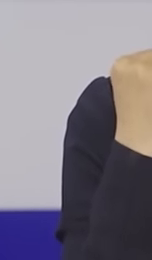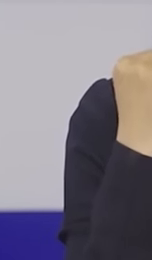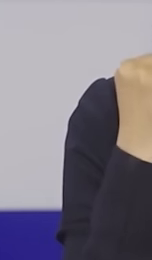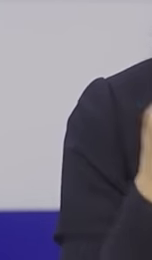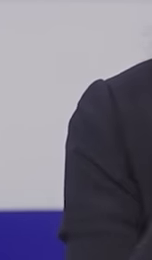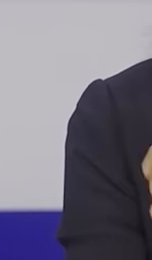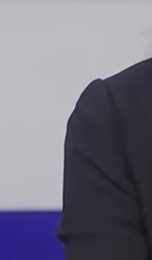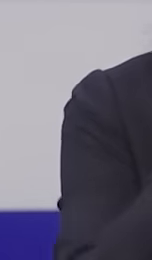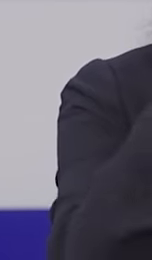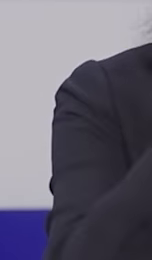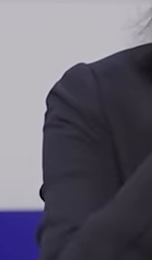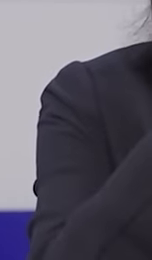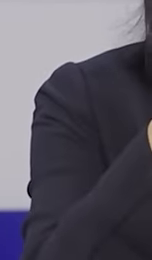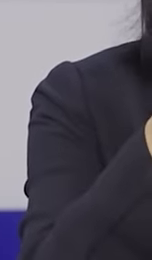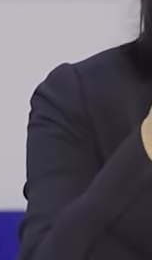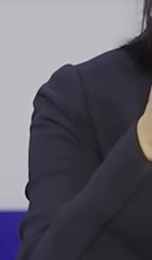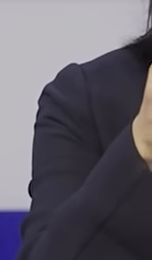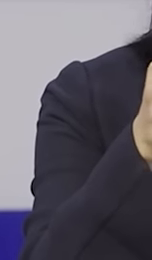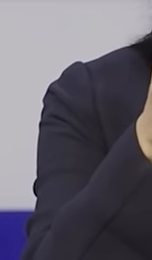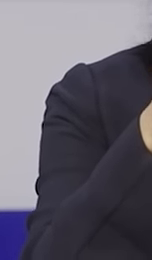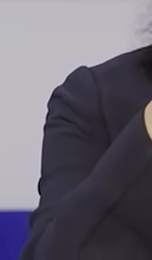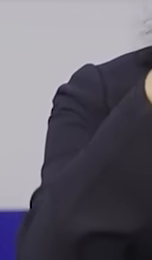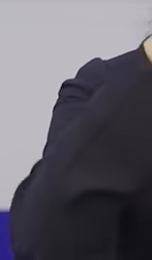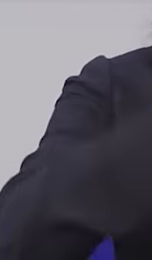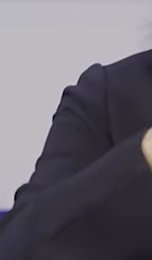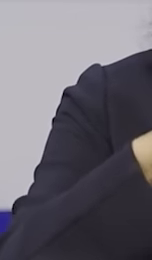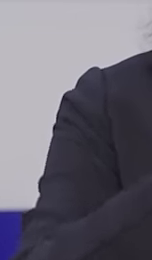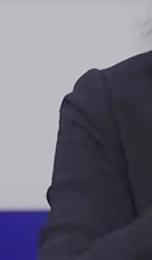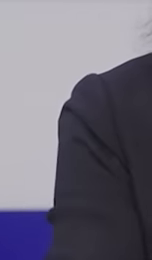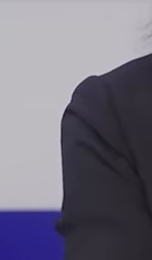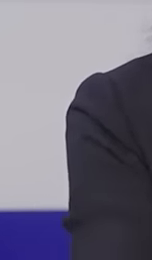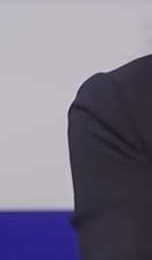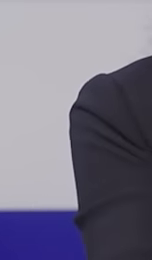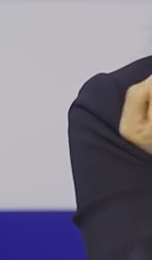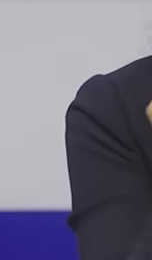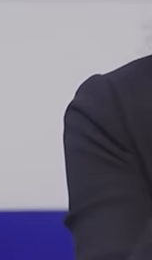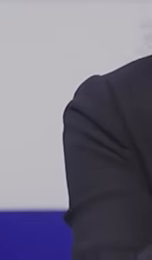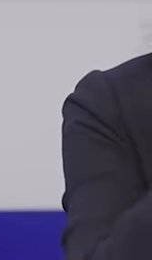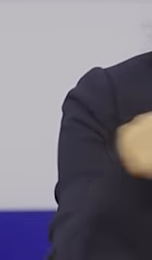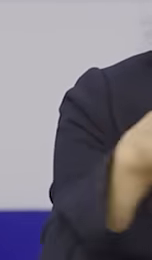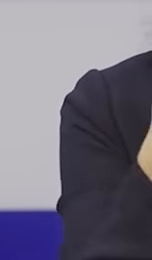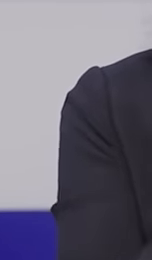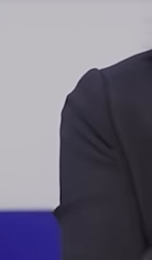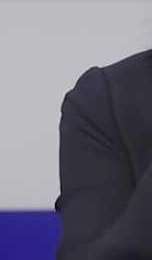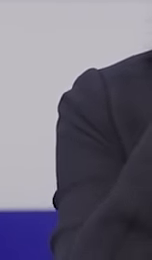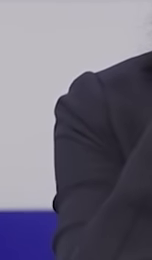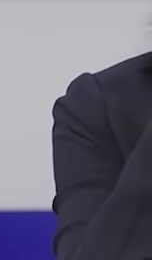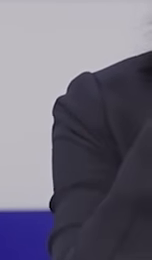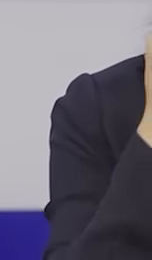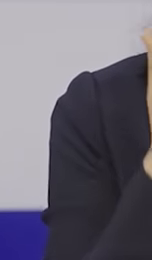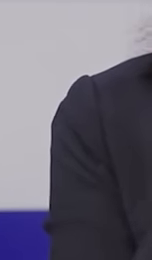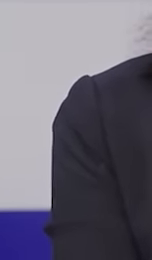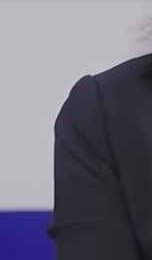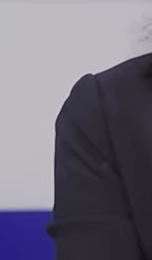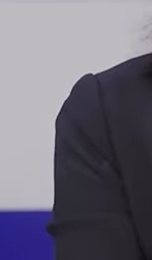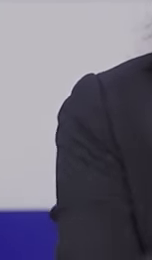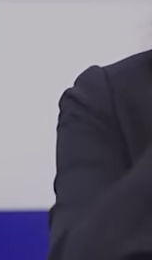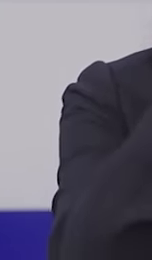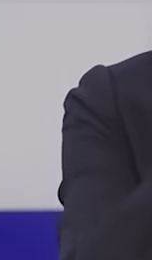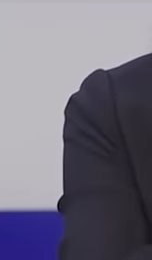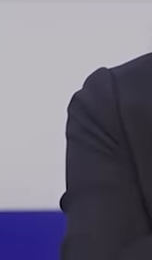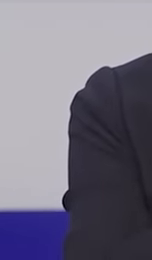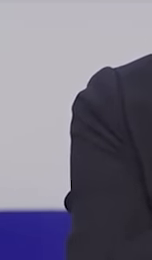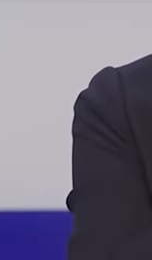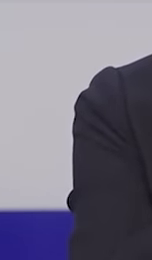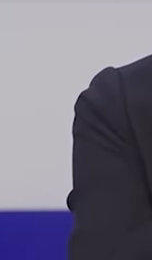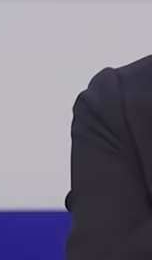전당대회를 앞두고 김건희 여사 문자 논란으로 내부 갈등이 벌어지고 있는 상황인데 이번에 민주당 전당대회는 어떤